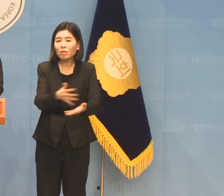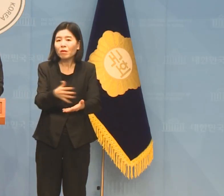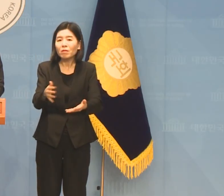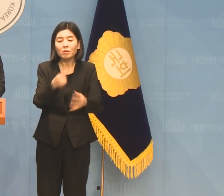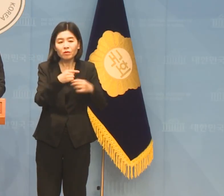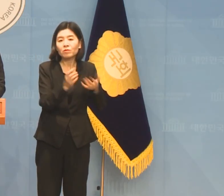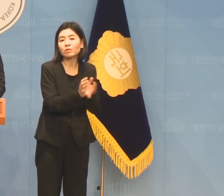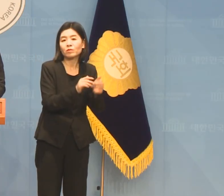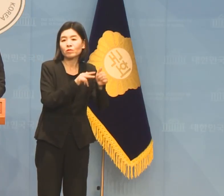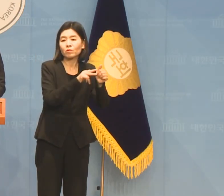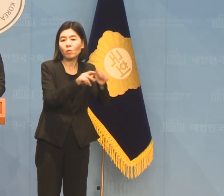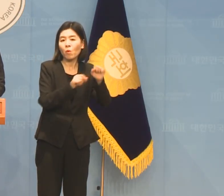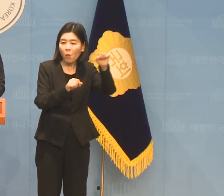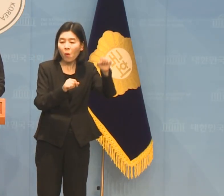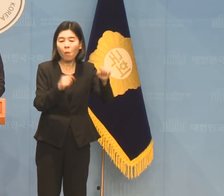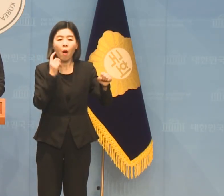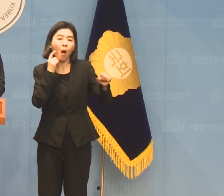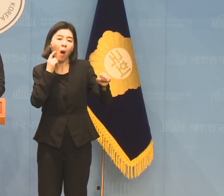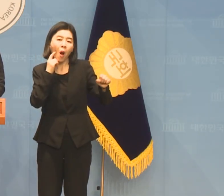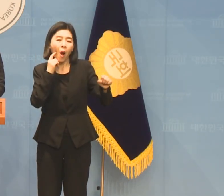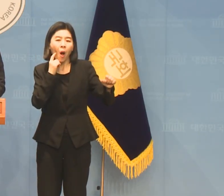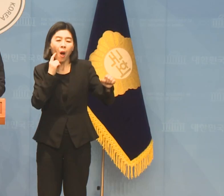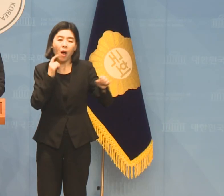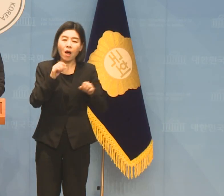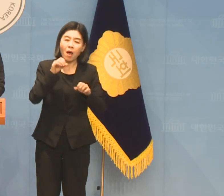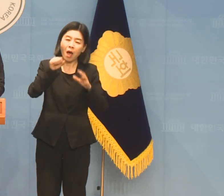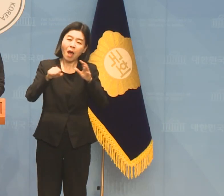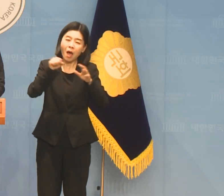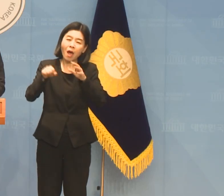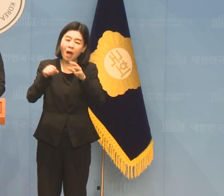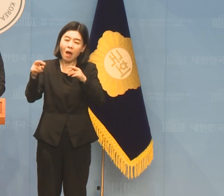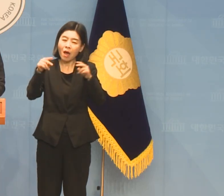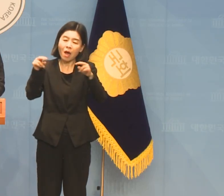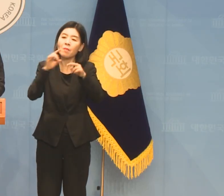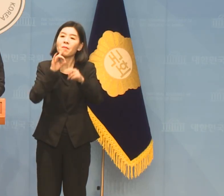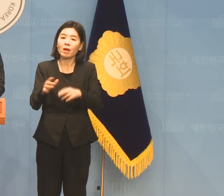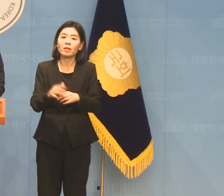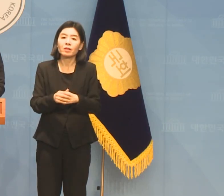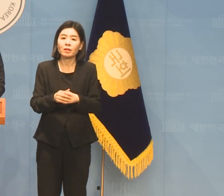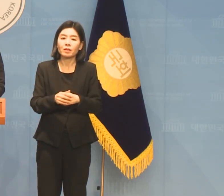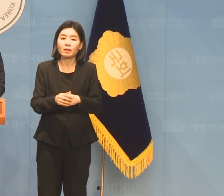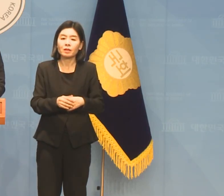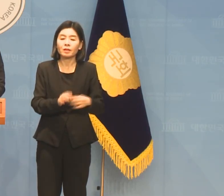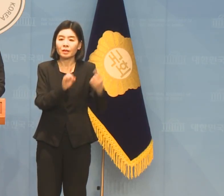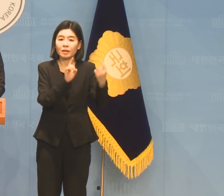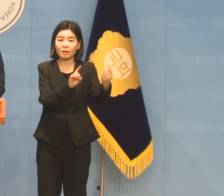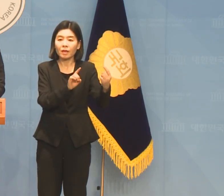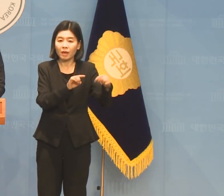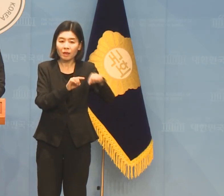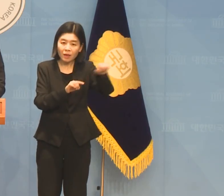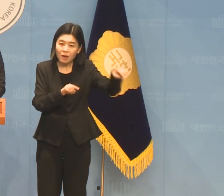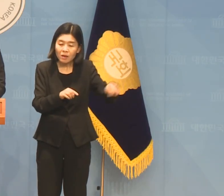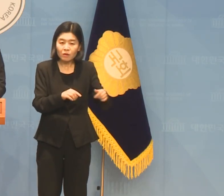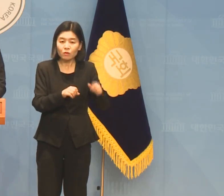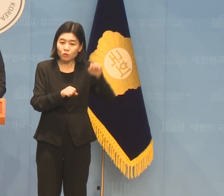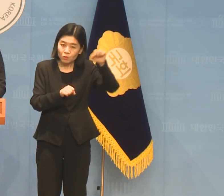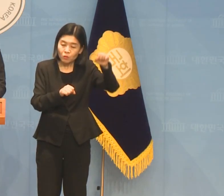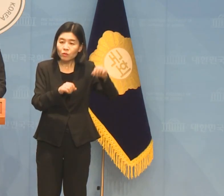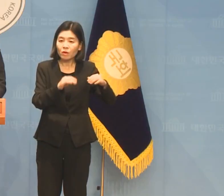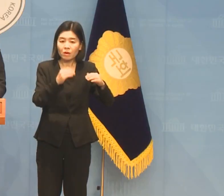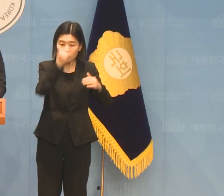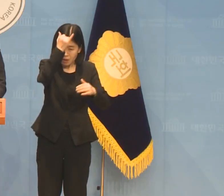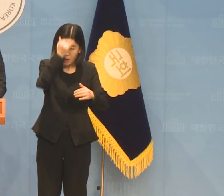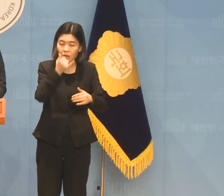민주당과 민주당 후보에 대한 거짓이 난무하는 저급한 공세만 이어졌습니다. 상대 정당과 후보에 대한 기본적인 예의와